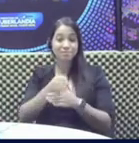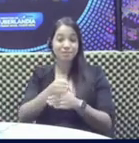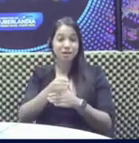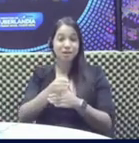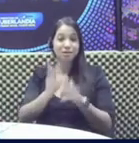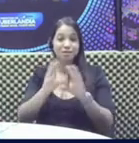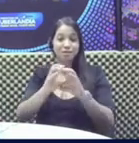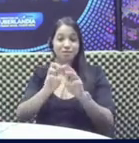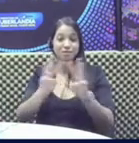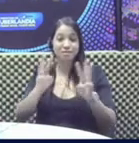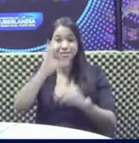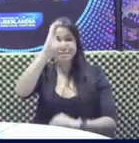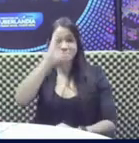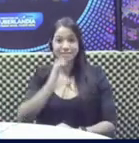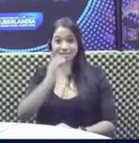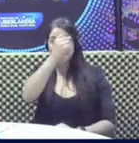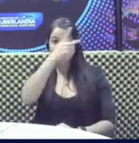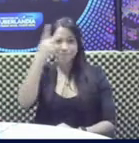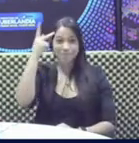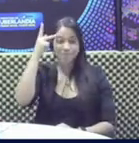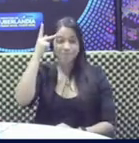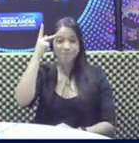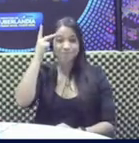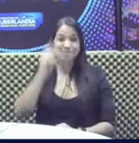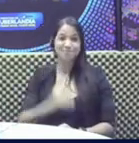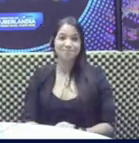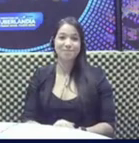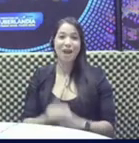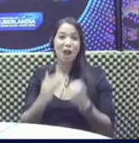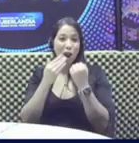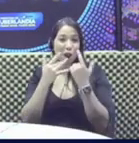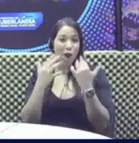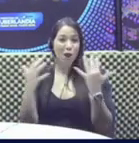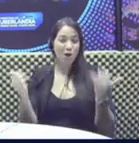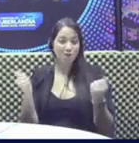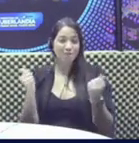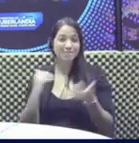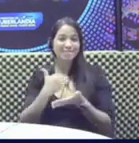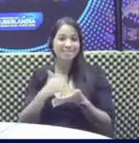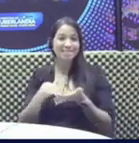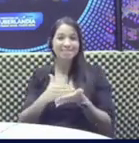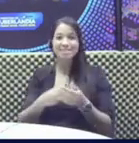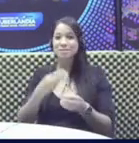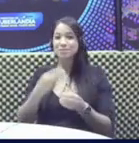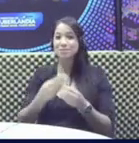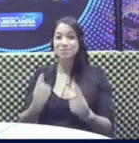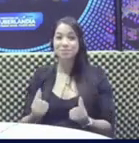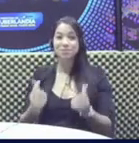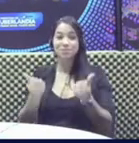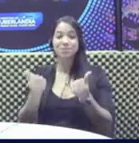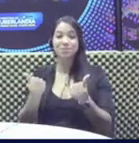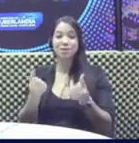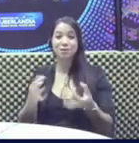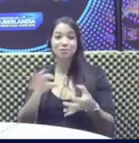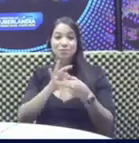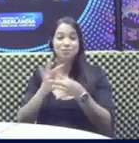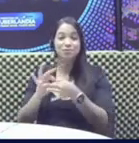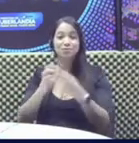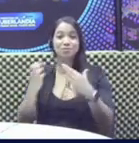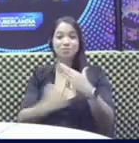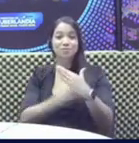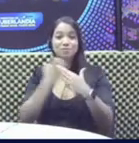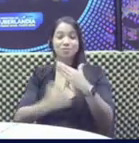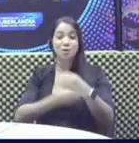portal Cidadão por meio do portal da Prefeitura. A novidade foi implementada pela Secretaria Municipal de Finanças, em parceria com a